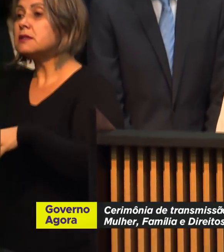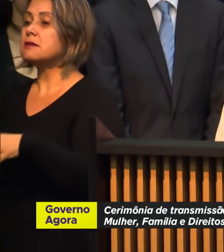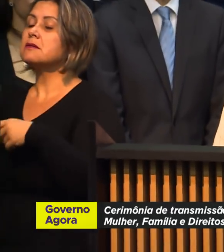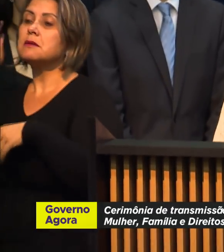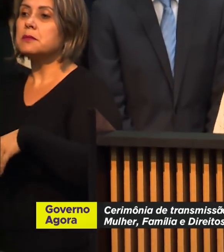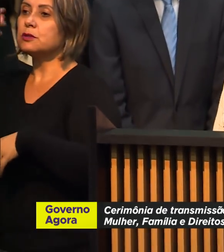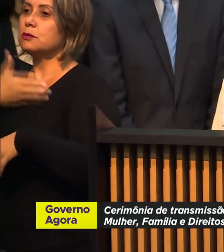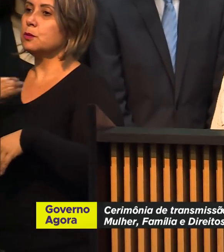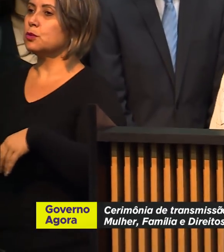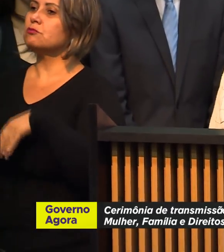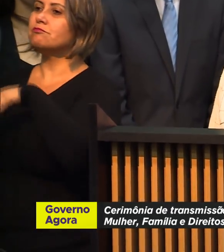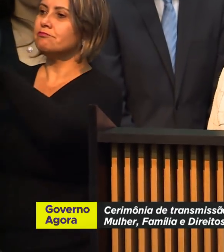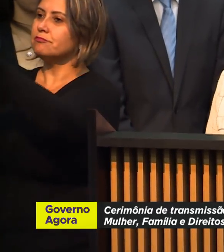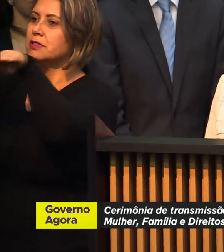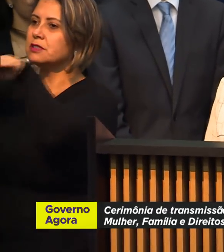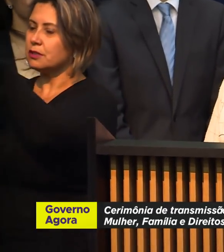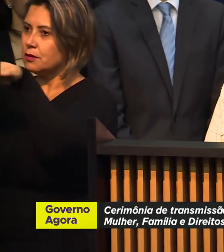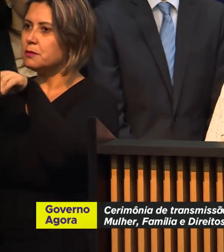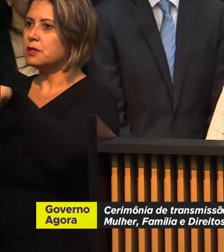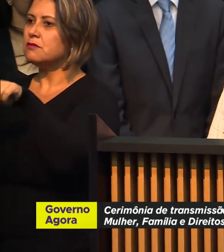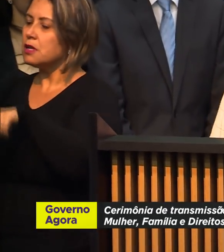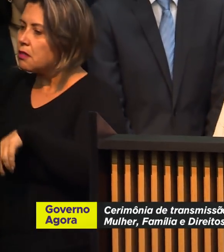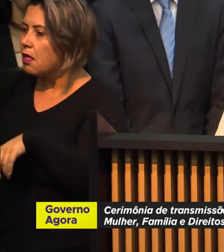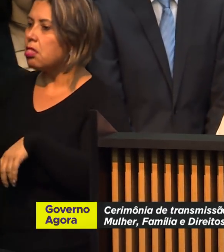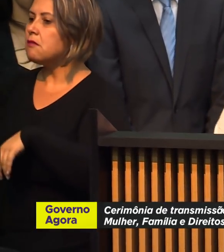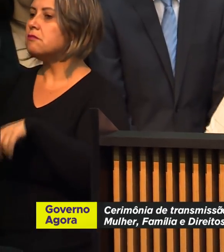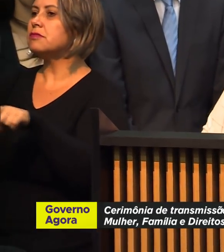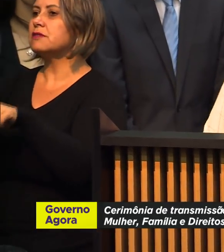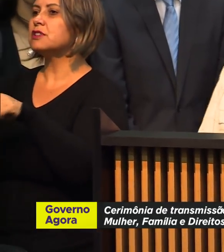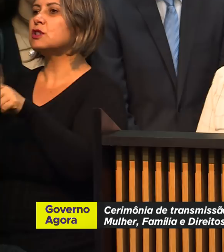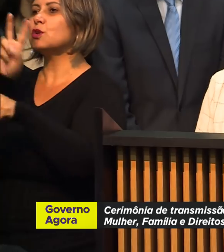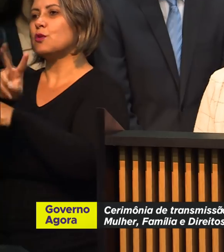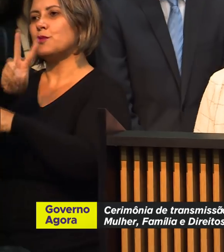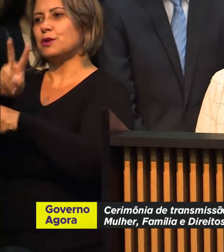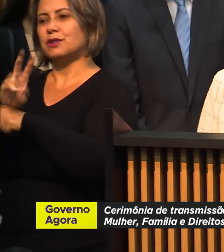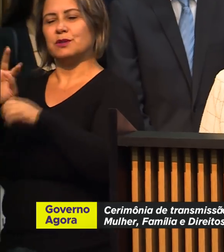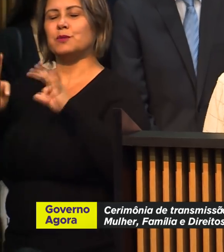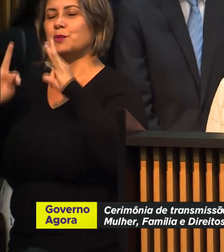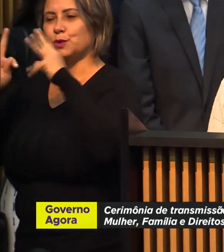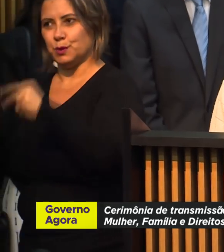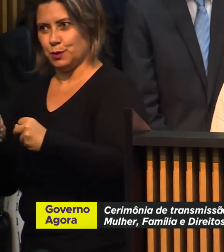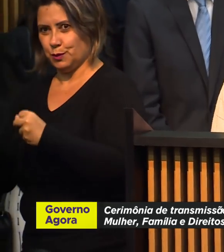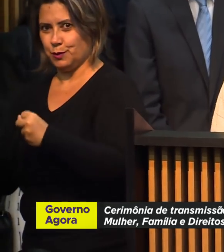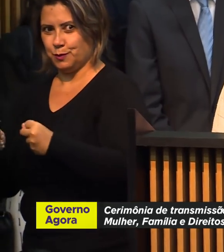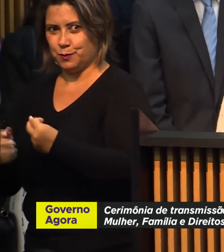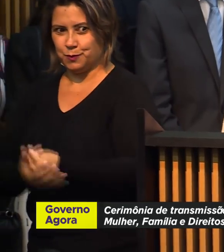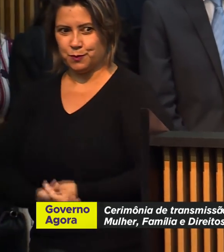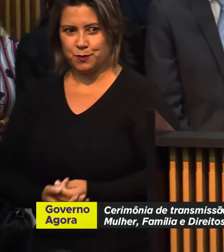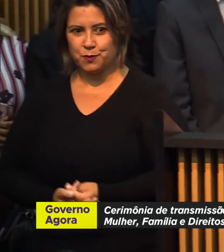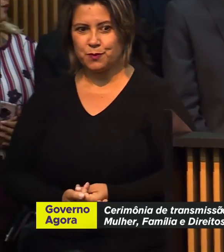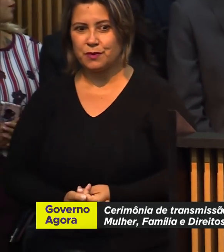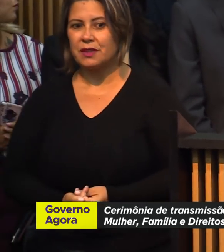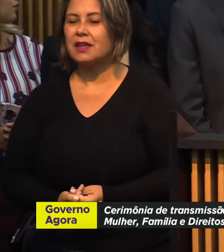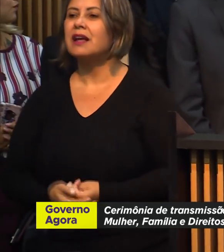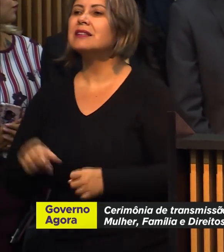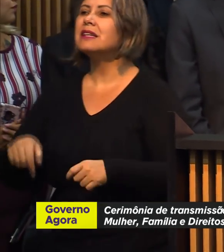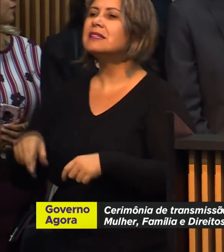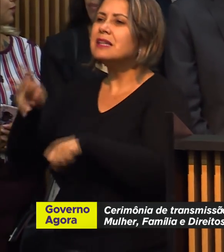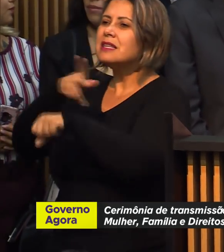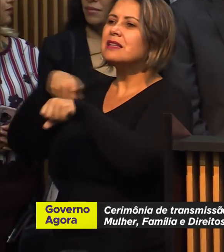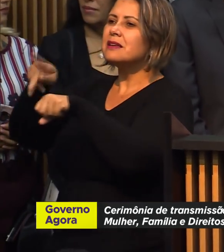políticas públicas equitativas que ofereçam oportunidades e proteção a todos. Gente, nós temos nessa